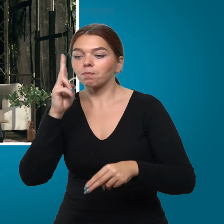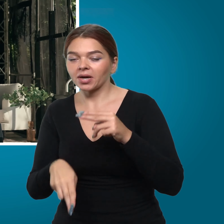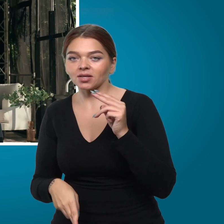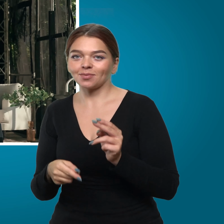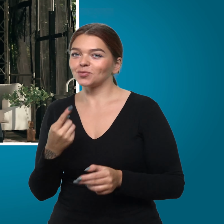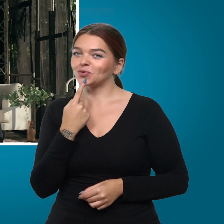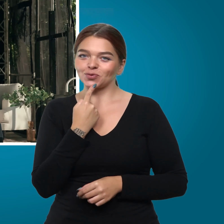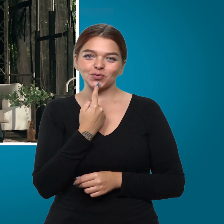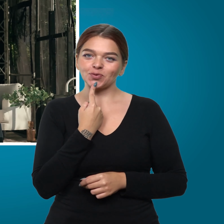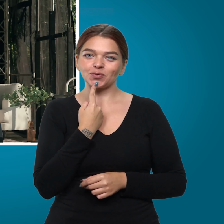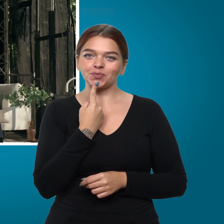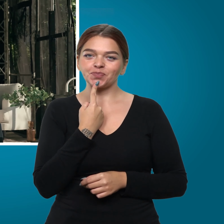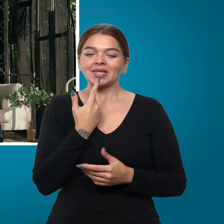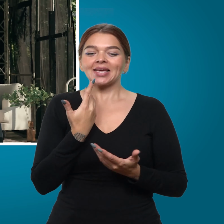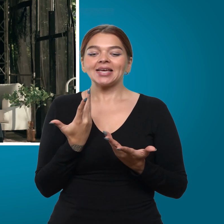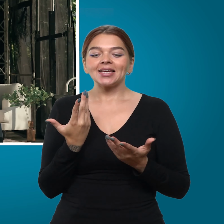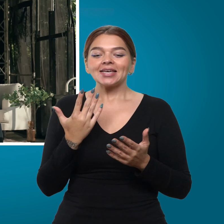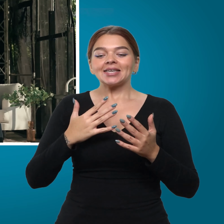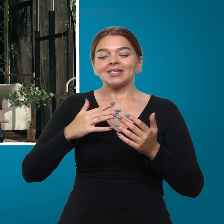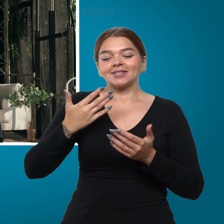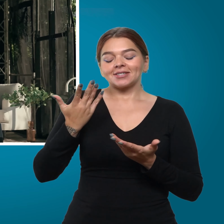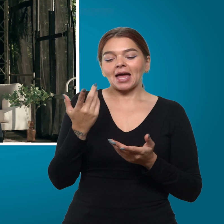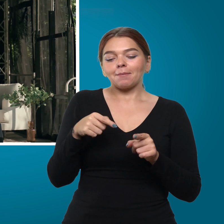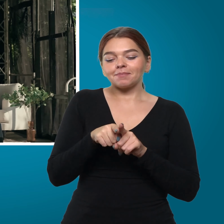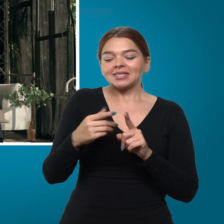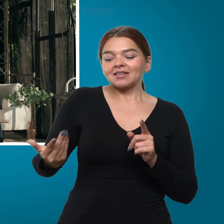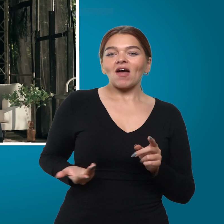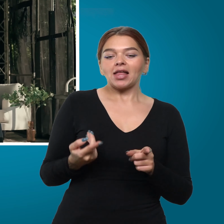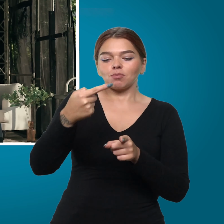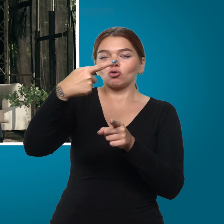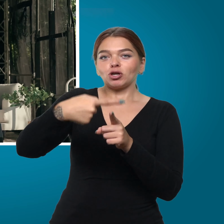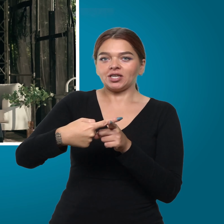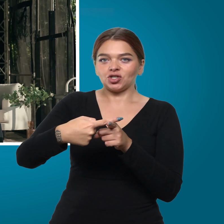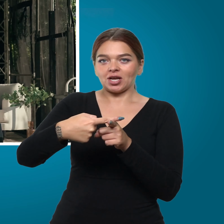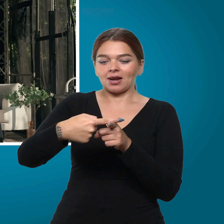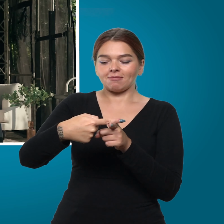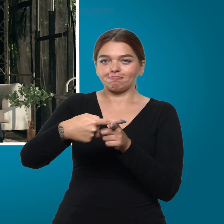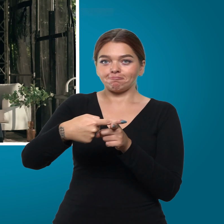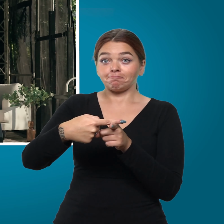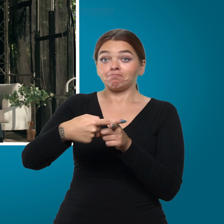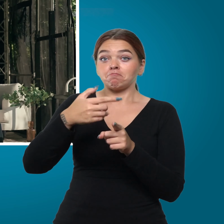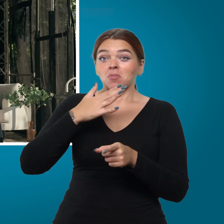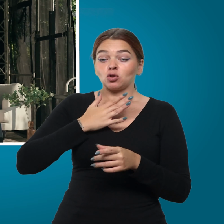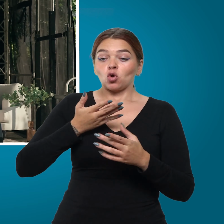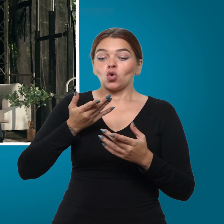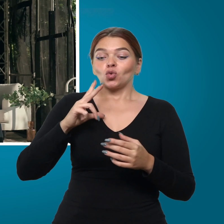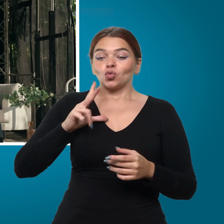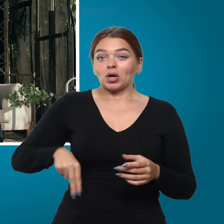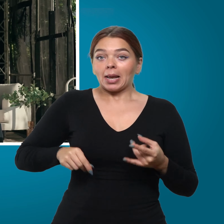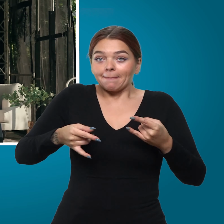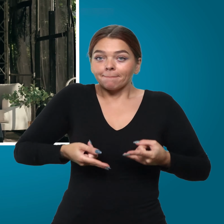Pas mane apskritai buvo toksai dalykas, kadangi esu žmogus, kuriam sunku pabaigti pradėtus darbus